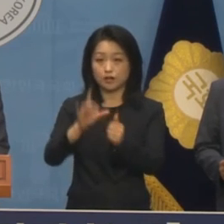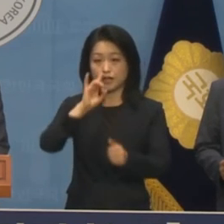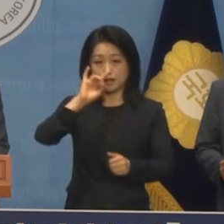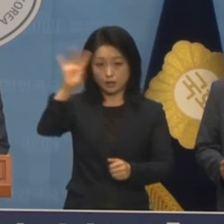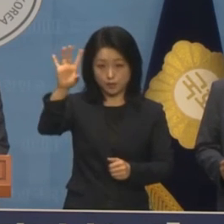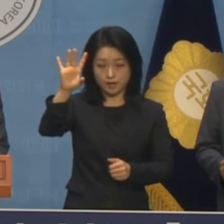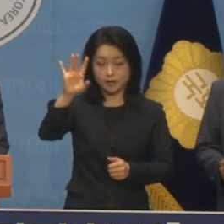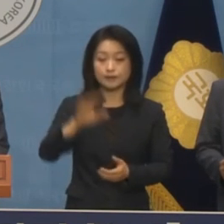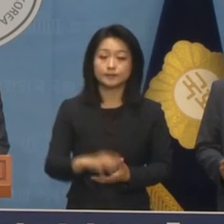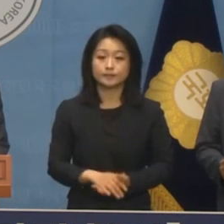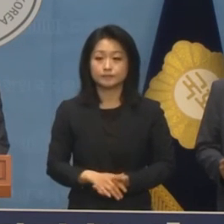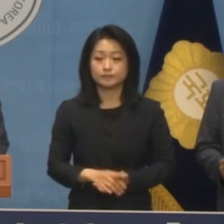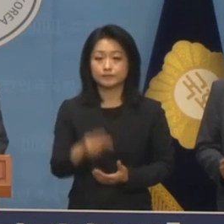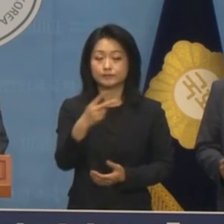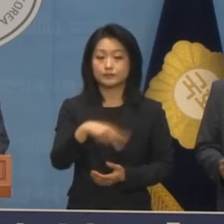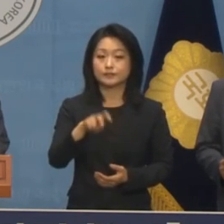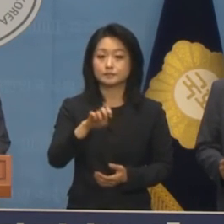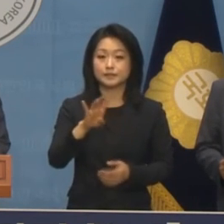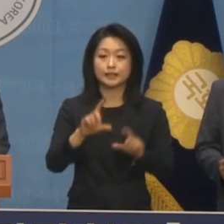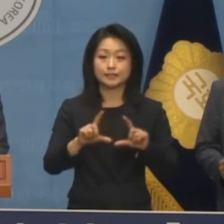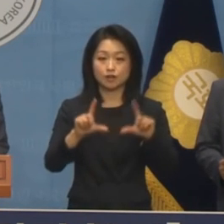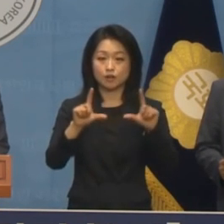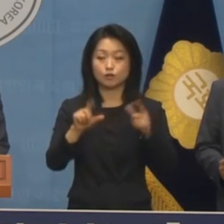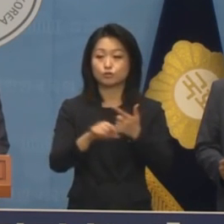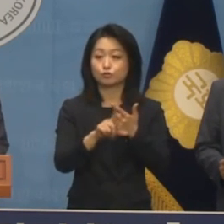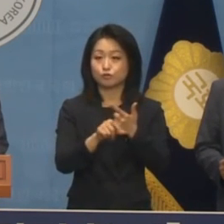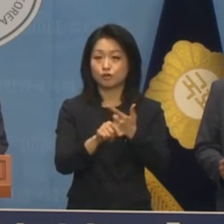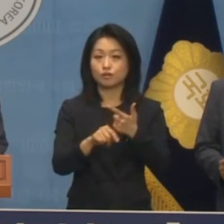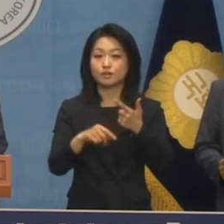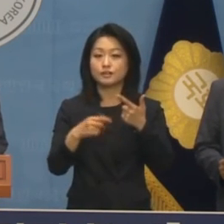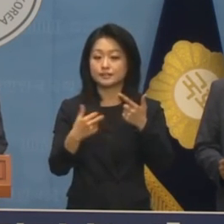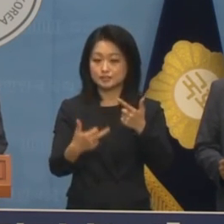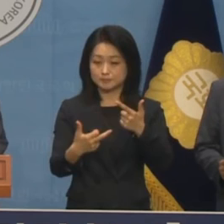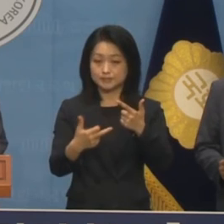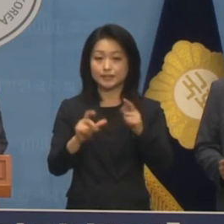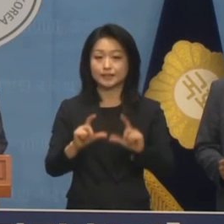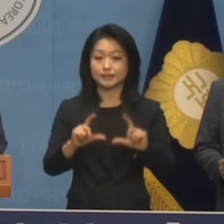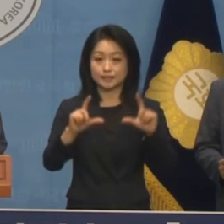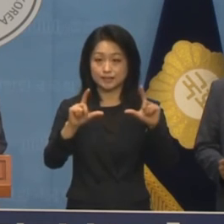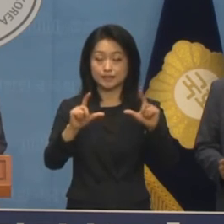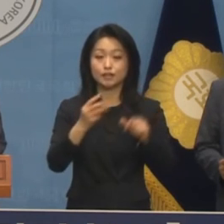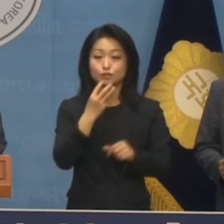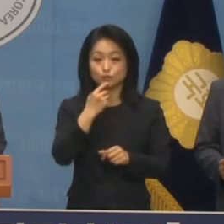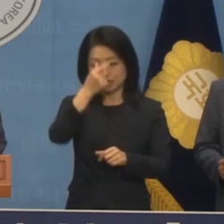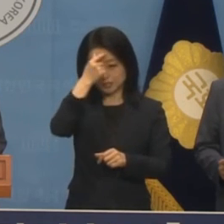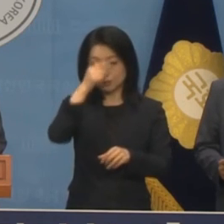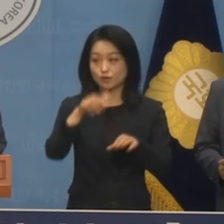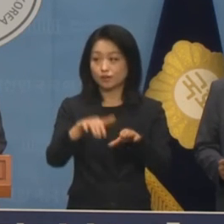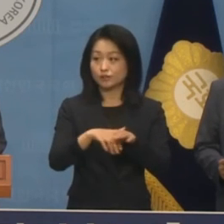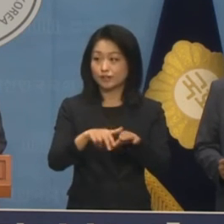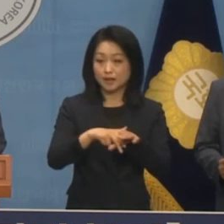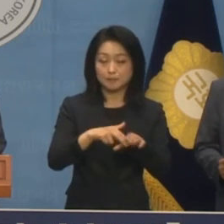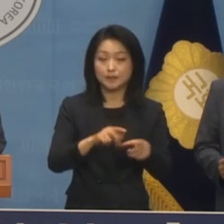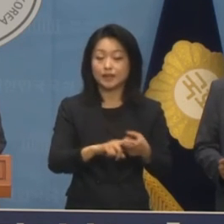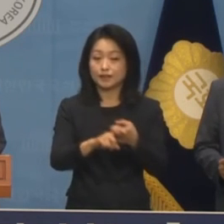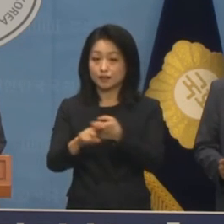강력히 반대한다. 2024년 6월 17일 수도권 기독교 총연합회